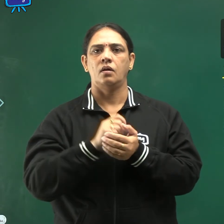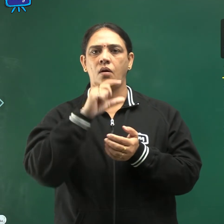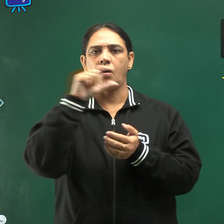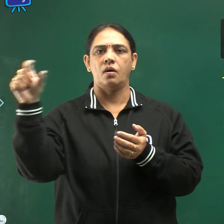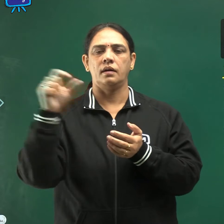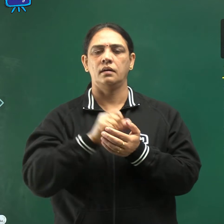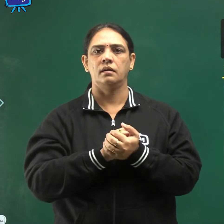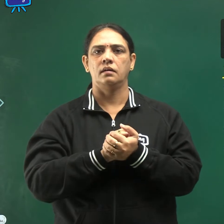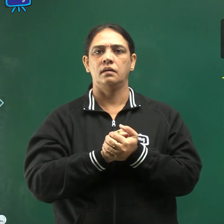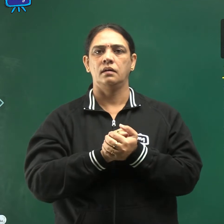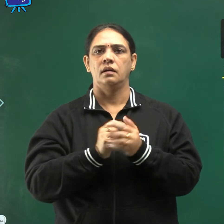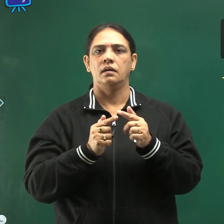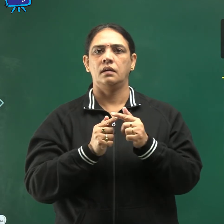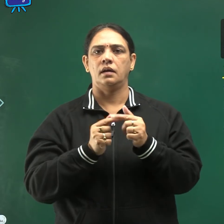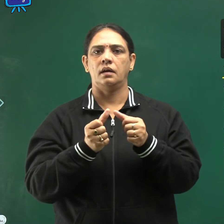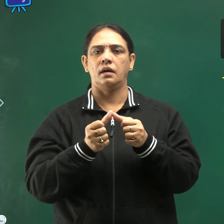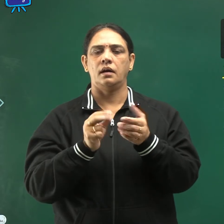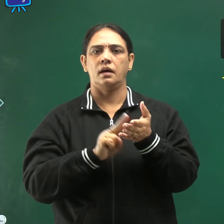और tan